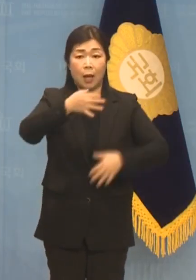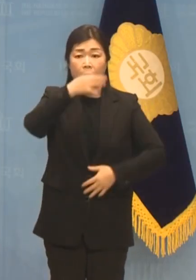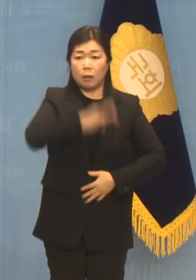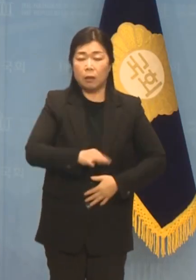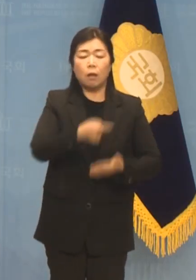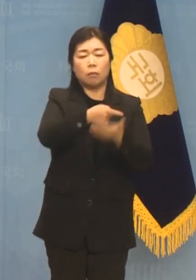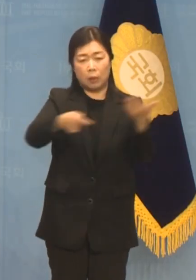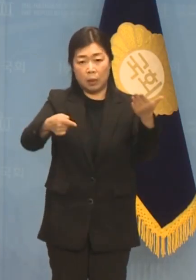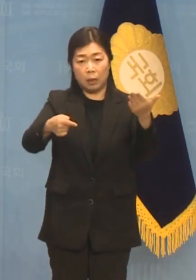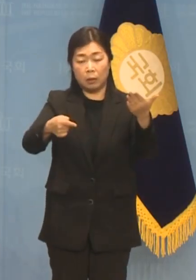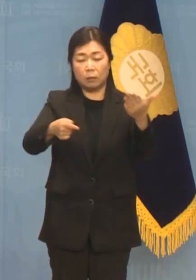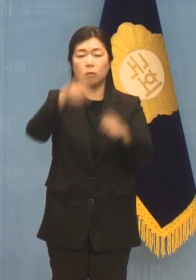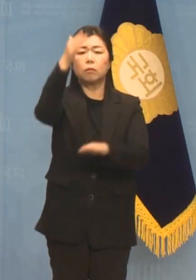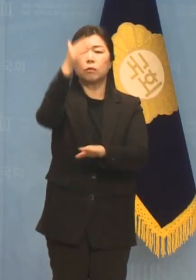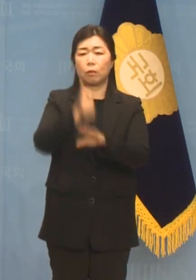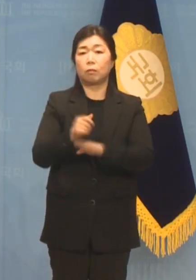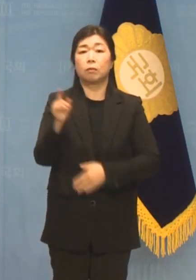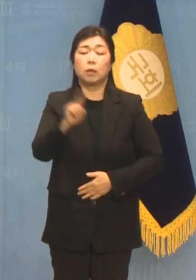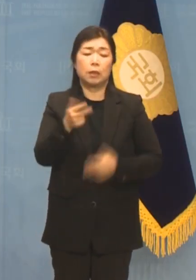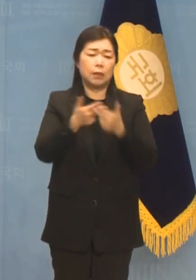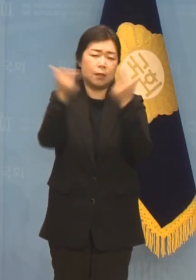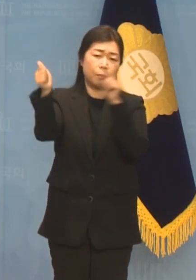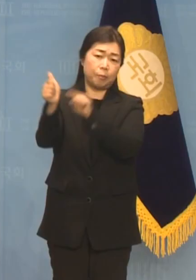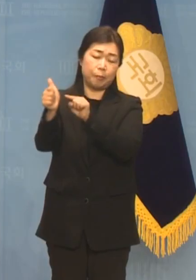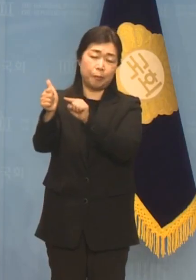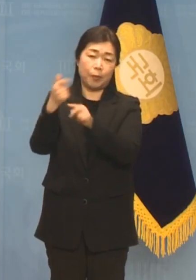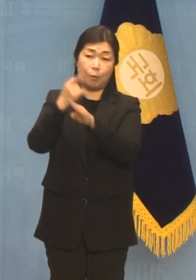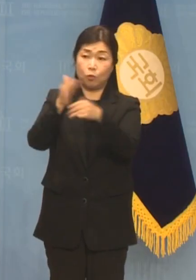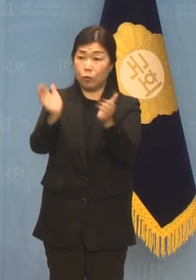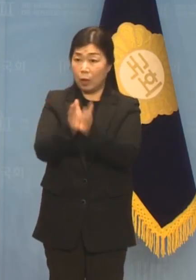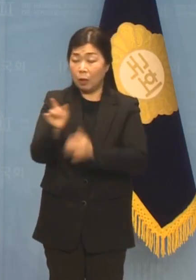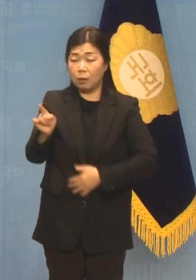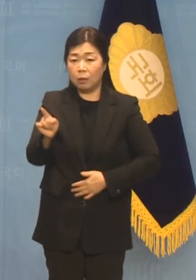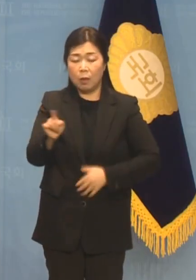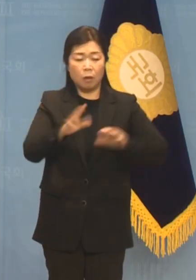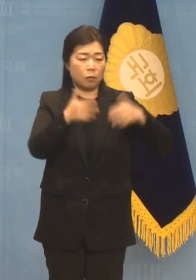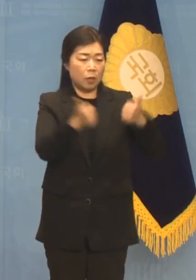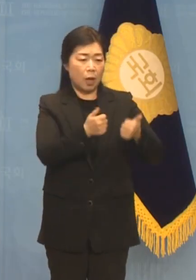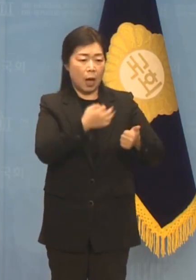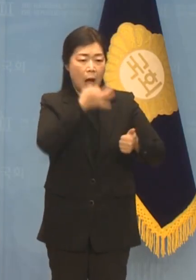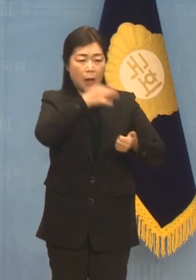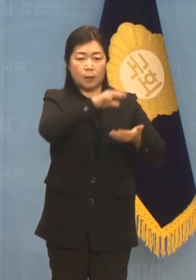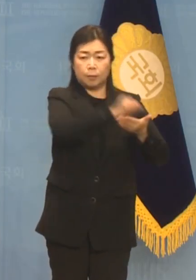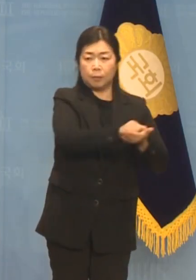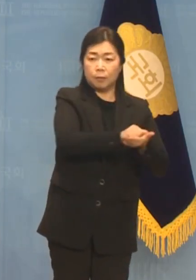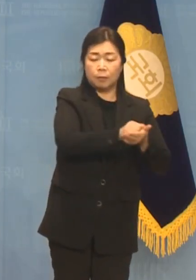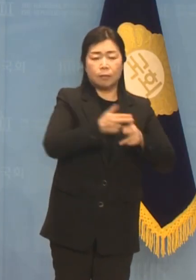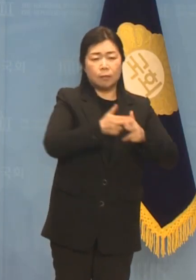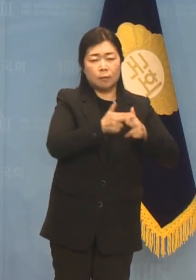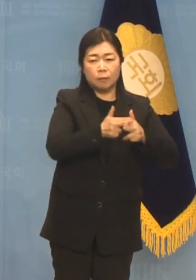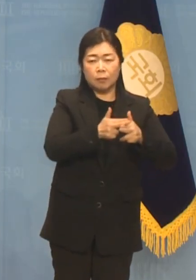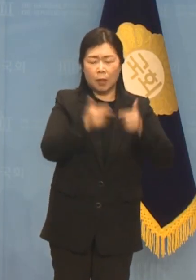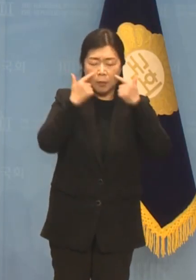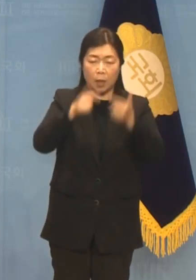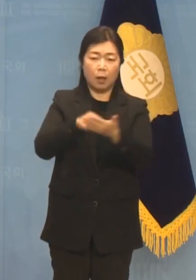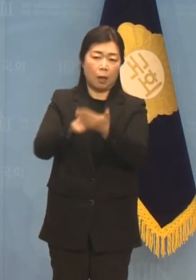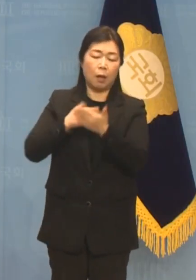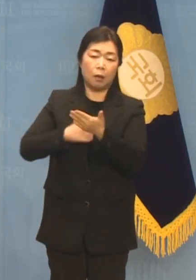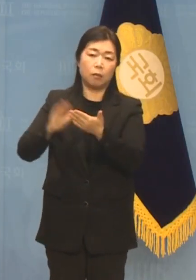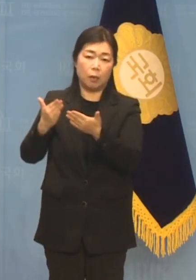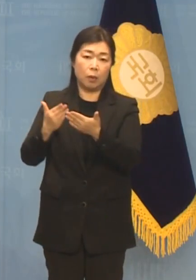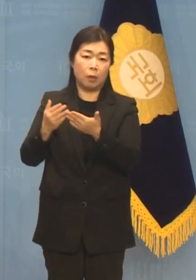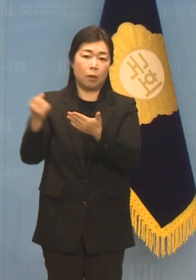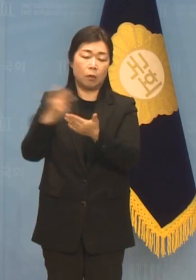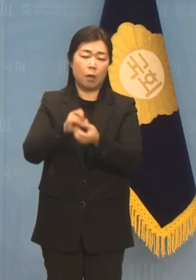훼손했습니다. 결국 이재명 민주당의 의회 독재의 민낯이 드러나고 내란몰이